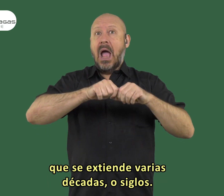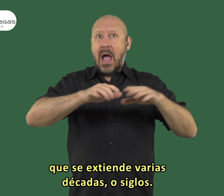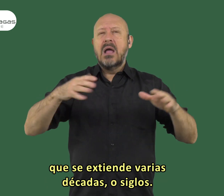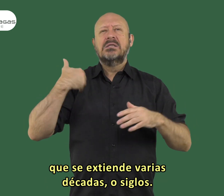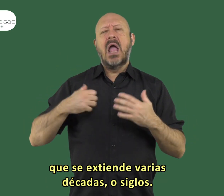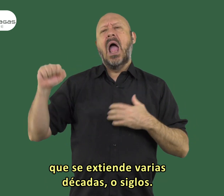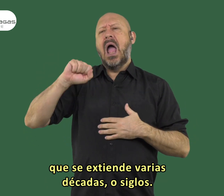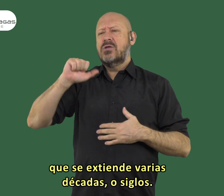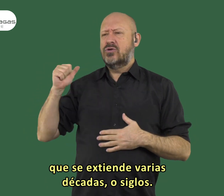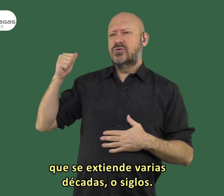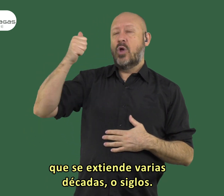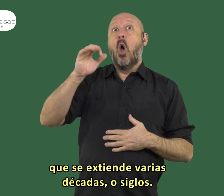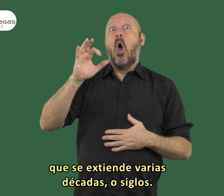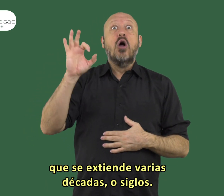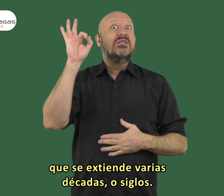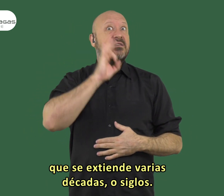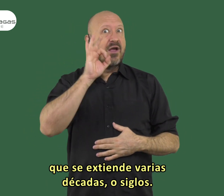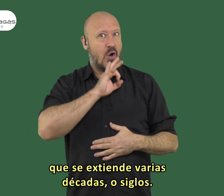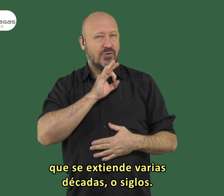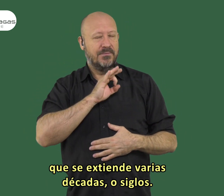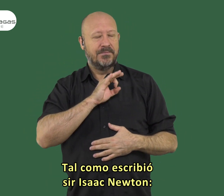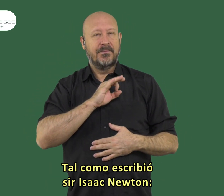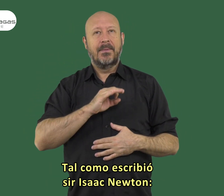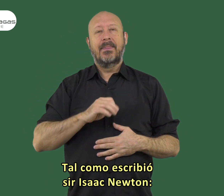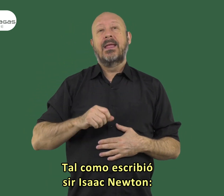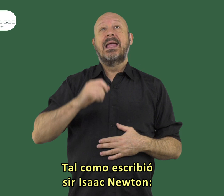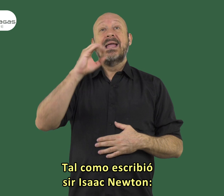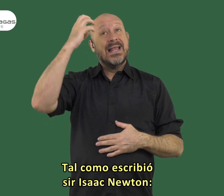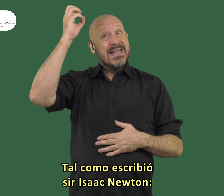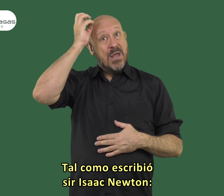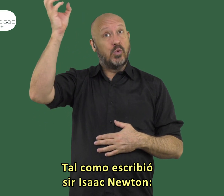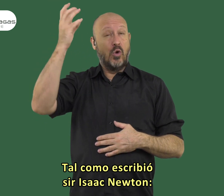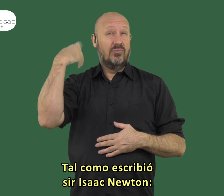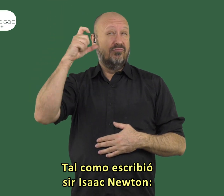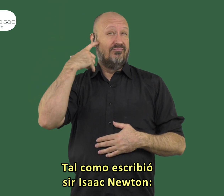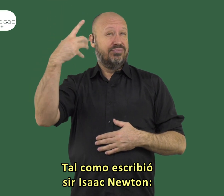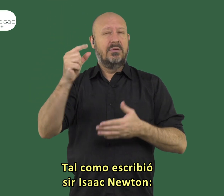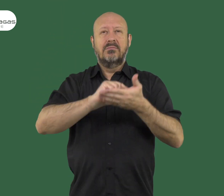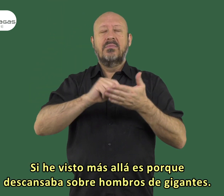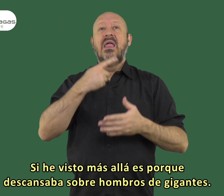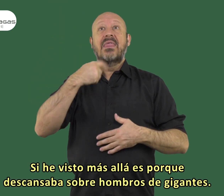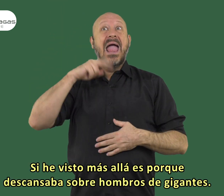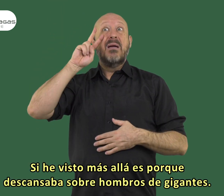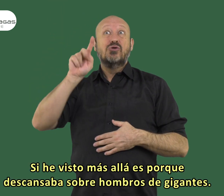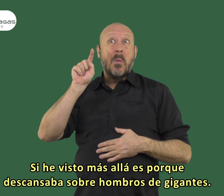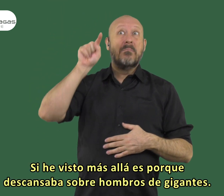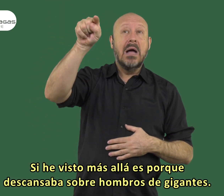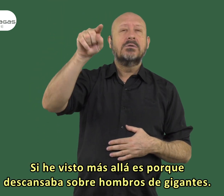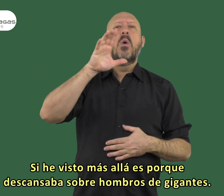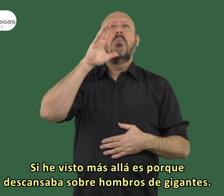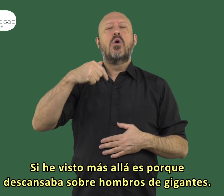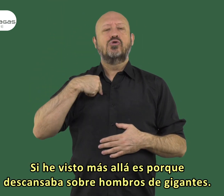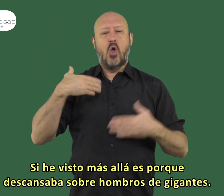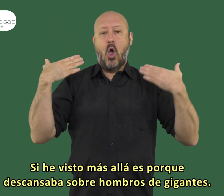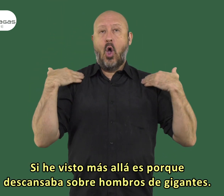que se extiende varias décadas o siglos. Tal como escribió Sir Isaac Newton, si he visto más allá es